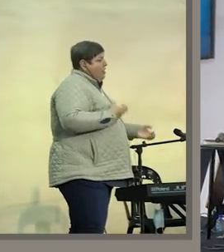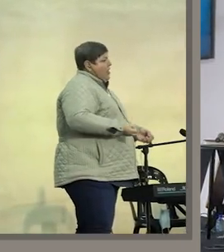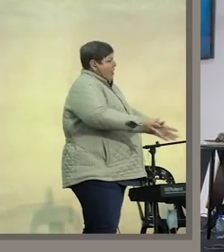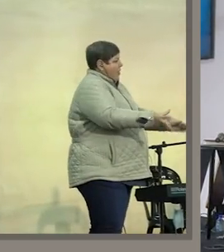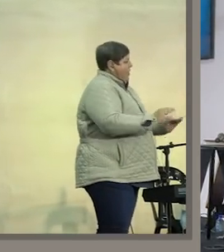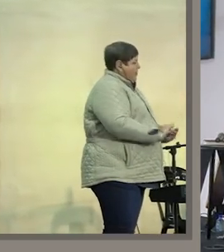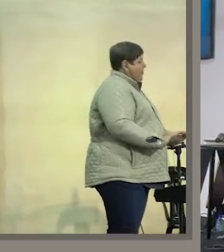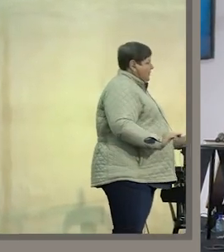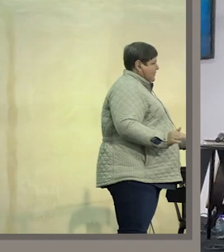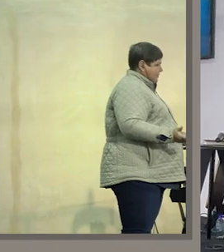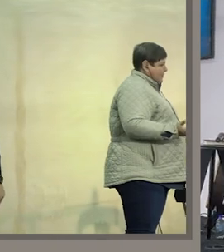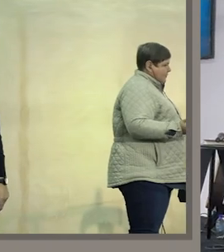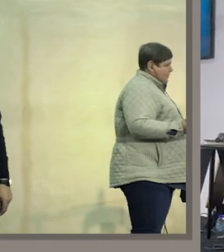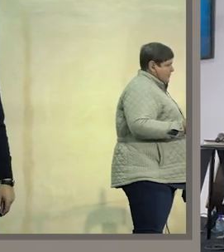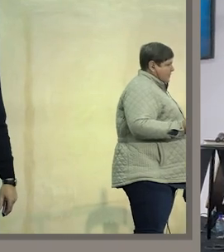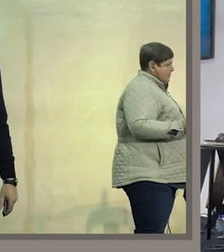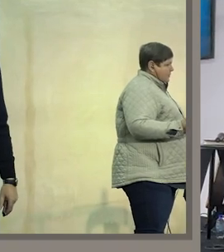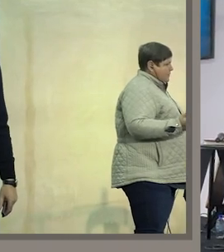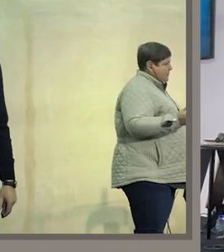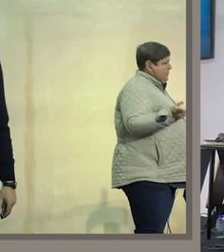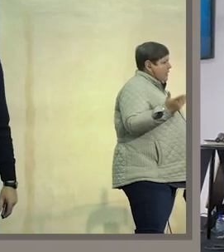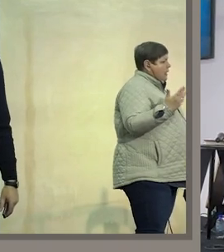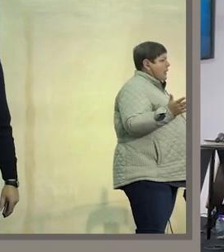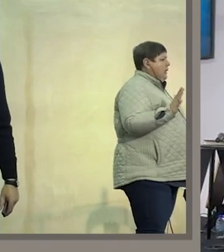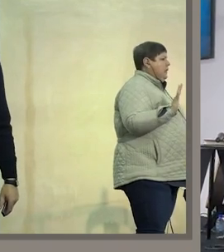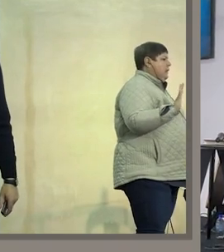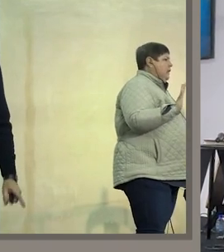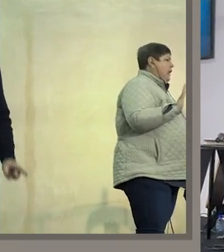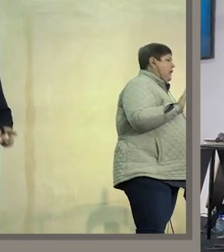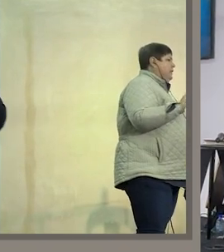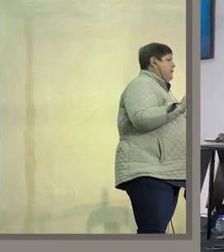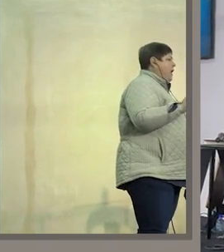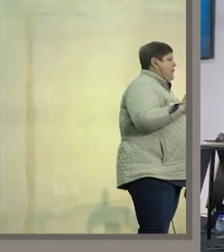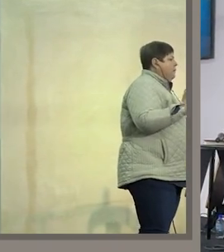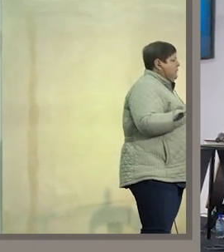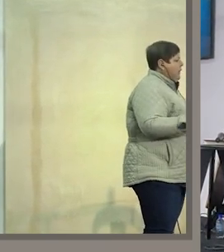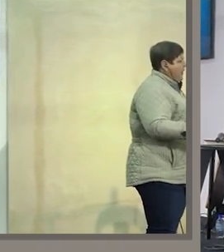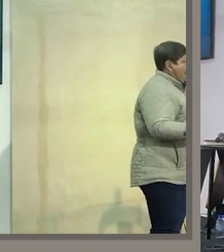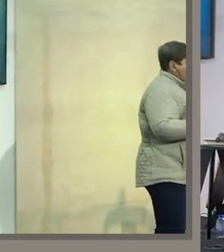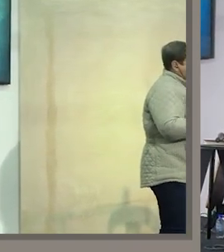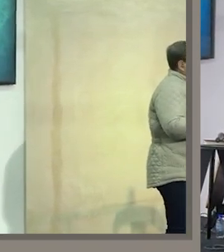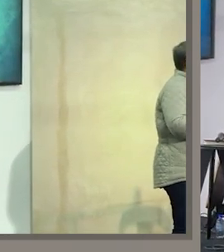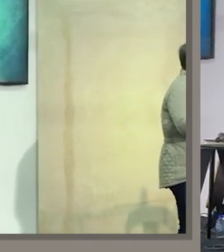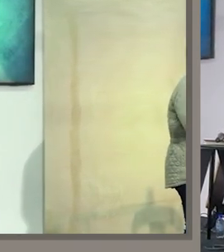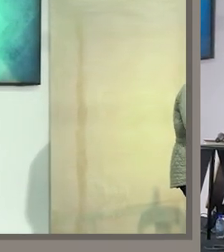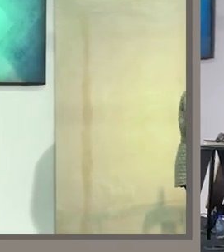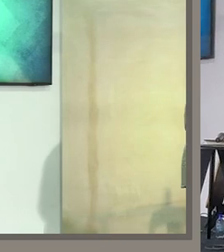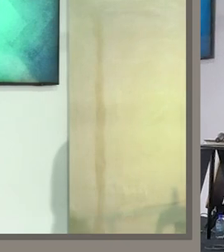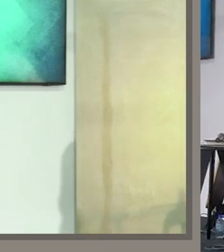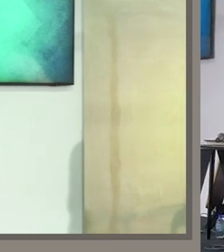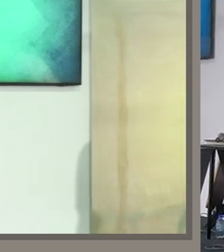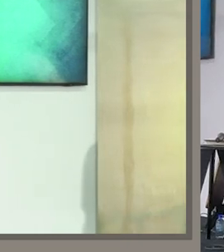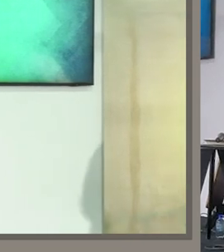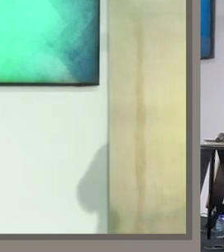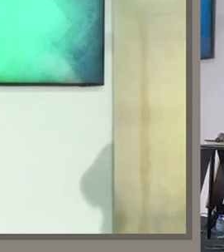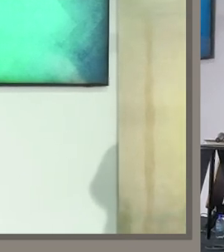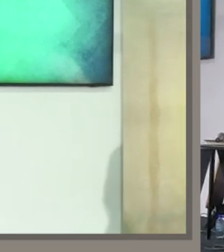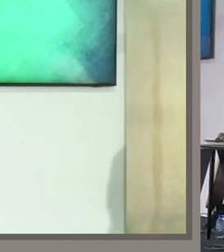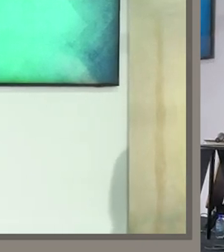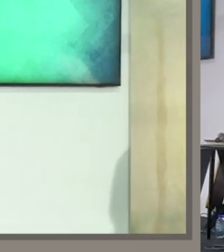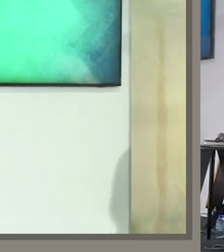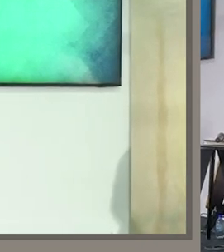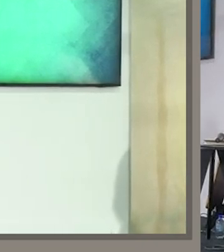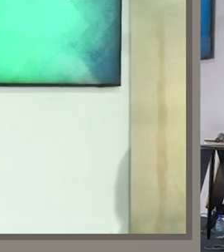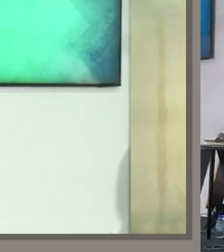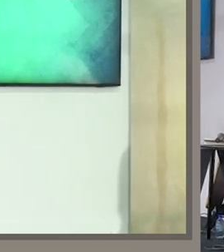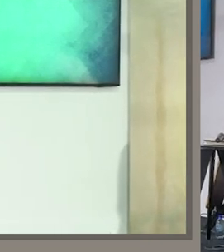gee. En sê, okay, wel, hulle kan maar 10 of 5 of 7 of 8% kry. En eintlik moet dit andersom wees. Ek en jy moet bereid wees om geestelik